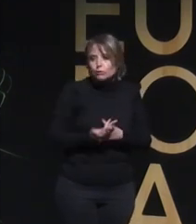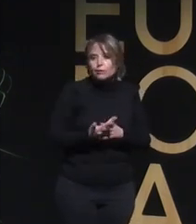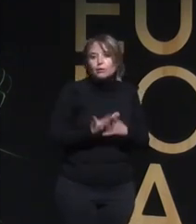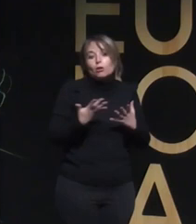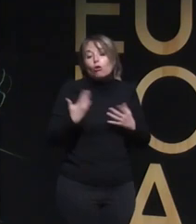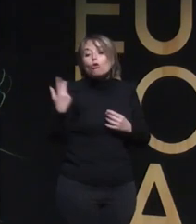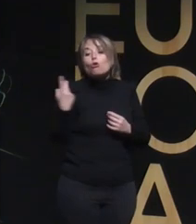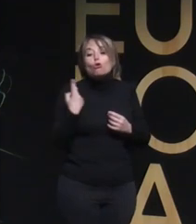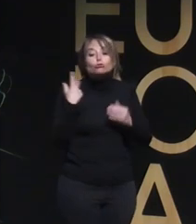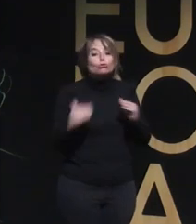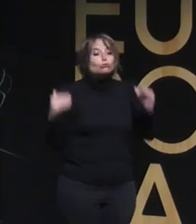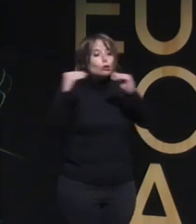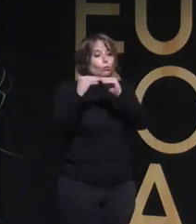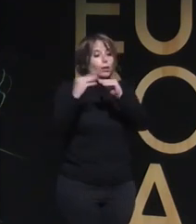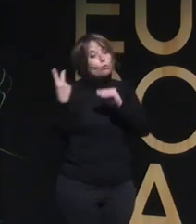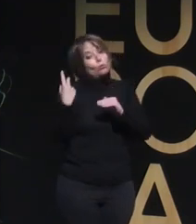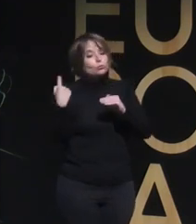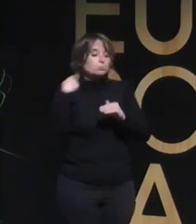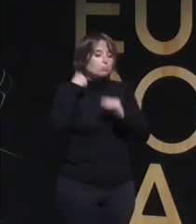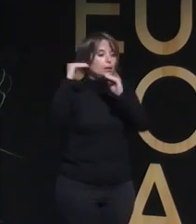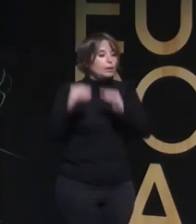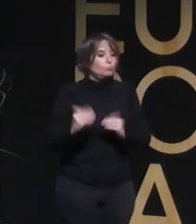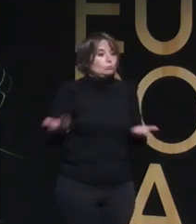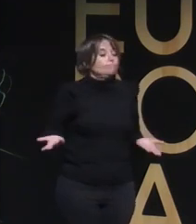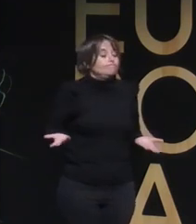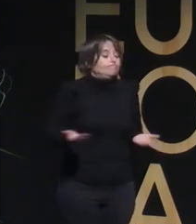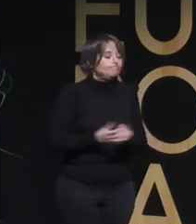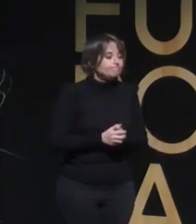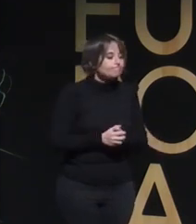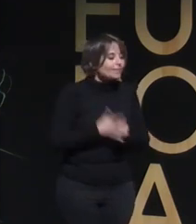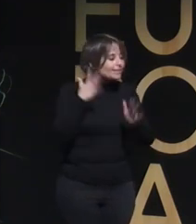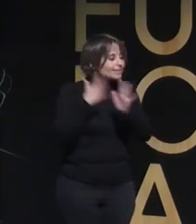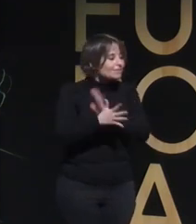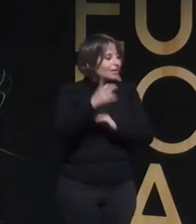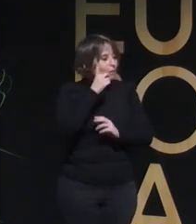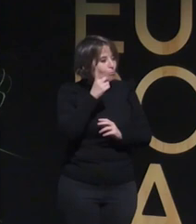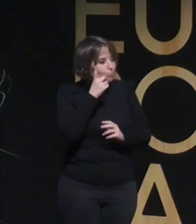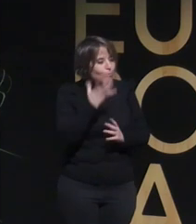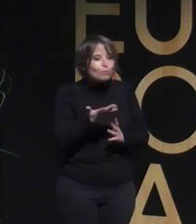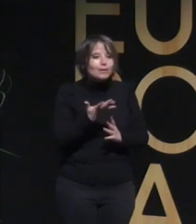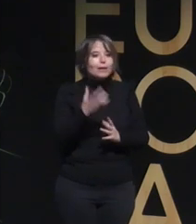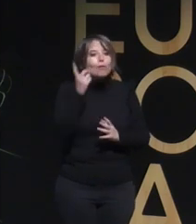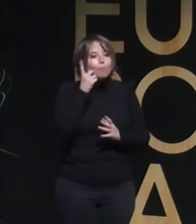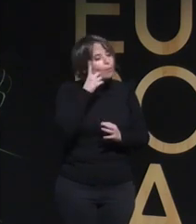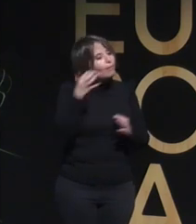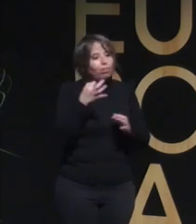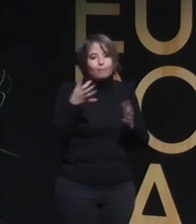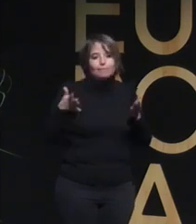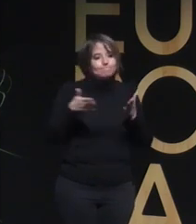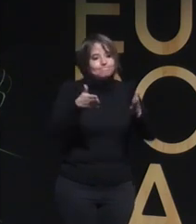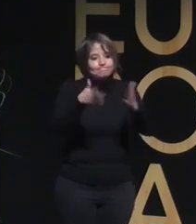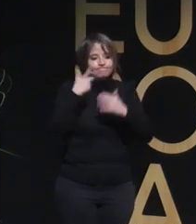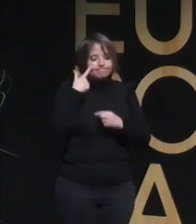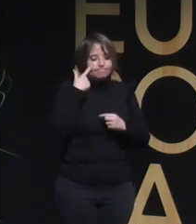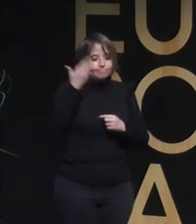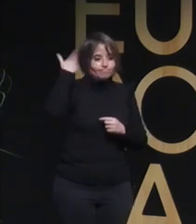los dos ganamos o los dos perdemos. ¿De acuerdo? Entonces, yo no creo que sea tanto el móvil. El móvil tenemos que transitar por ello. Como en su momento